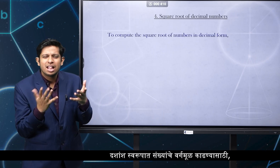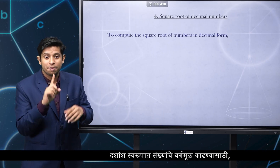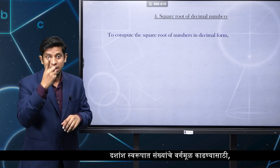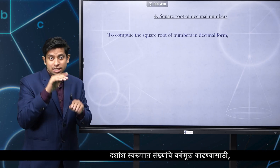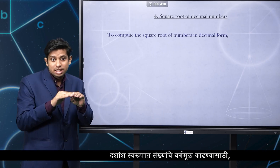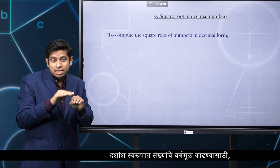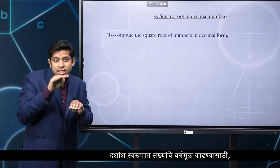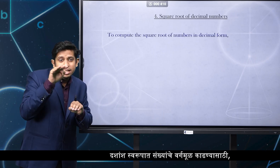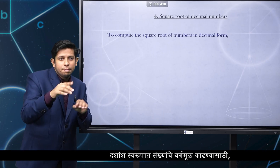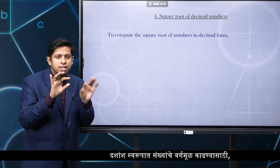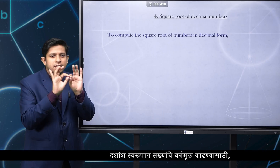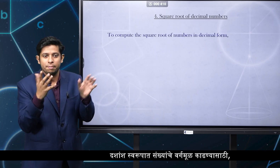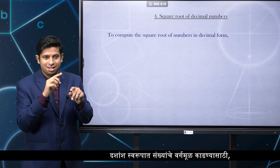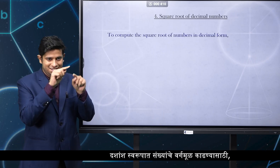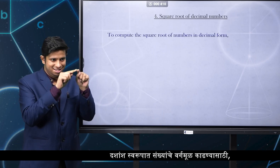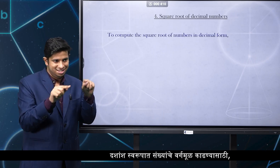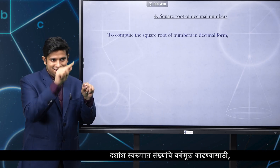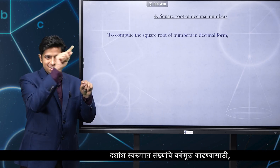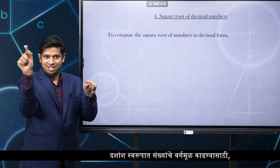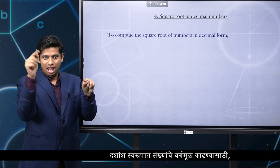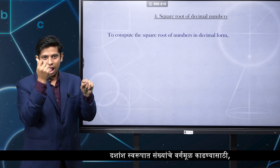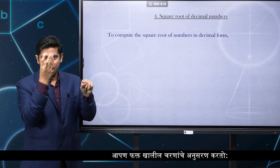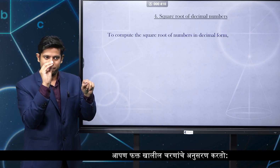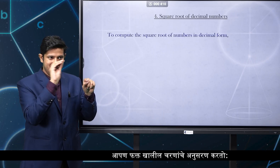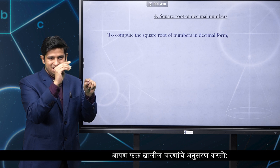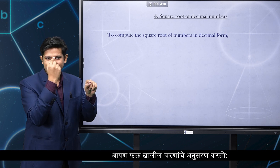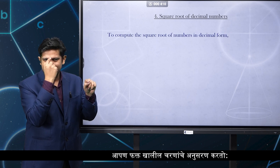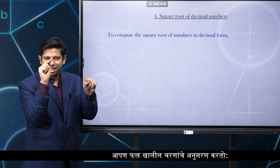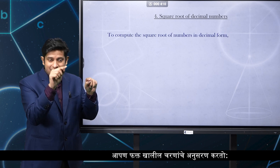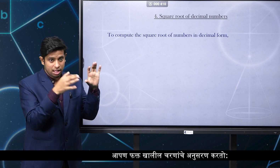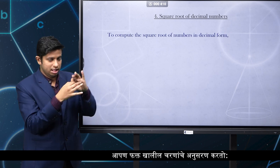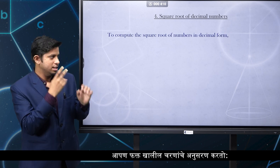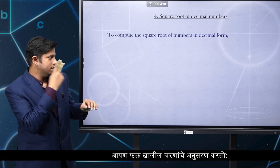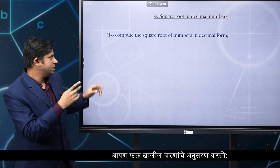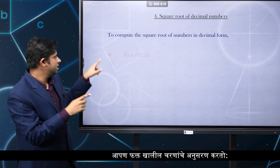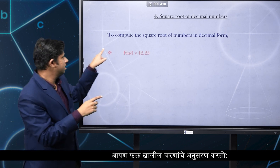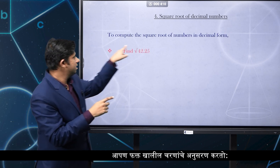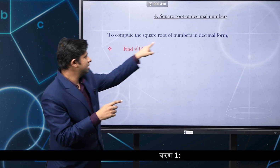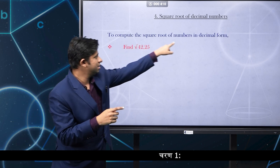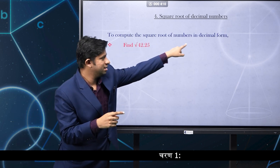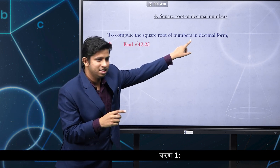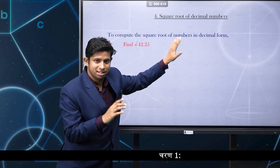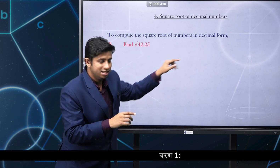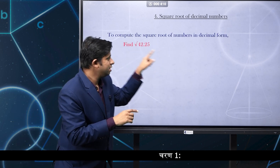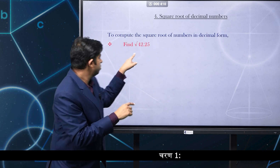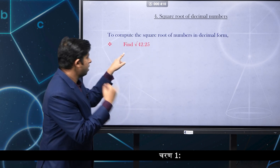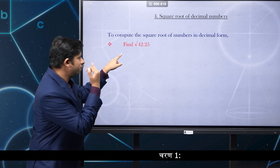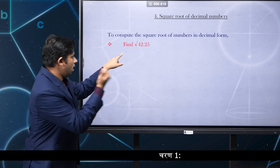दशांश स्वरूपात संख्यांचे वर्गमूळ काढण्यासाठी आपण फक्त खालील चरणांचे अनुसरण करतो. चरण 1.